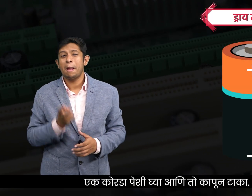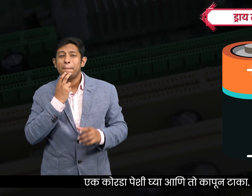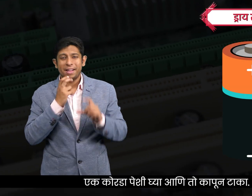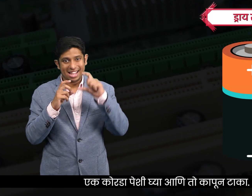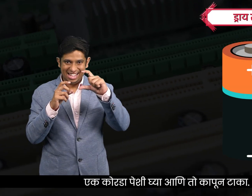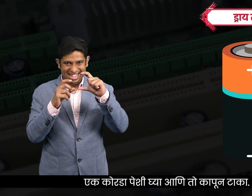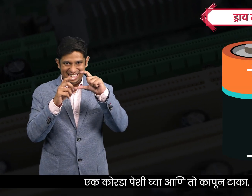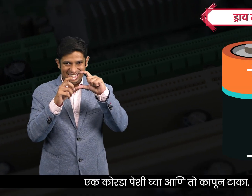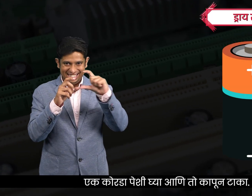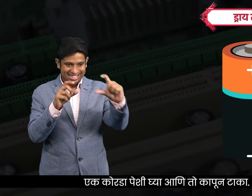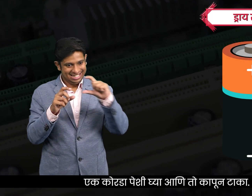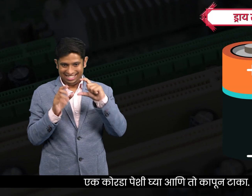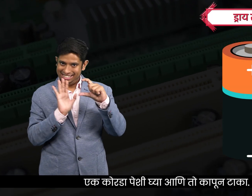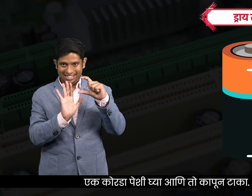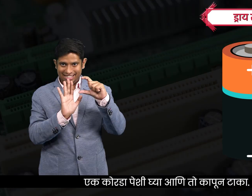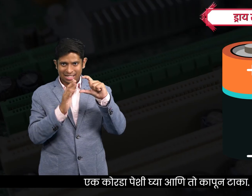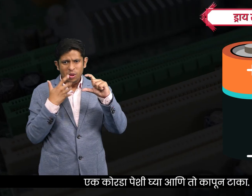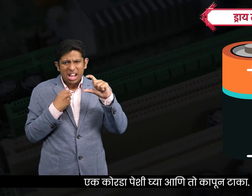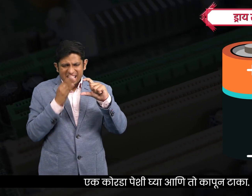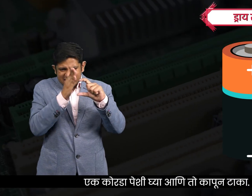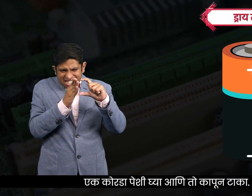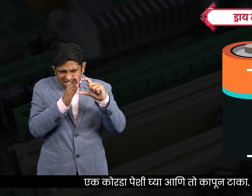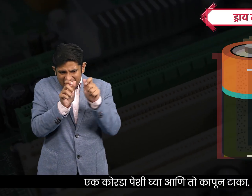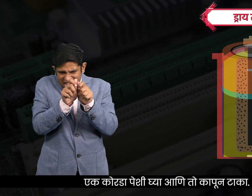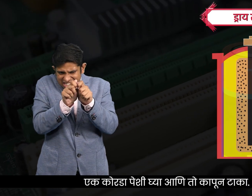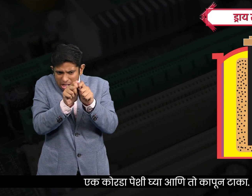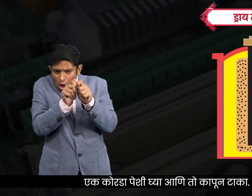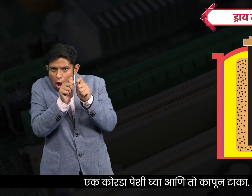एक कोरडा सेल घ्या आणि ते कापून टाका.